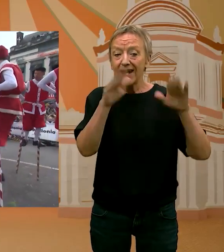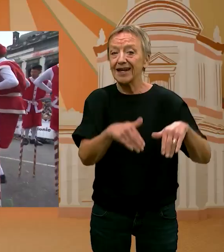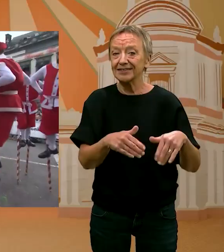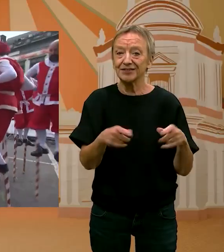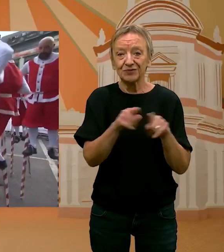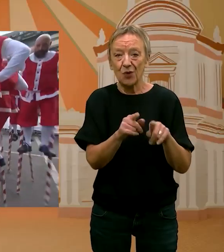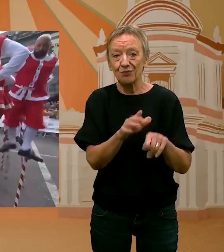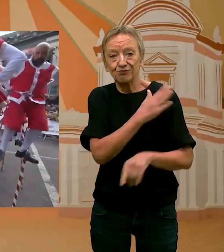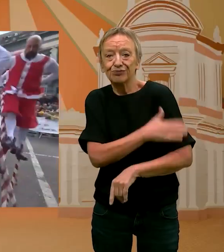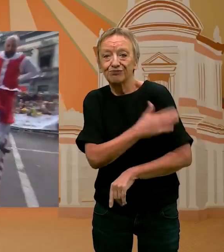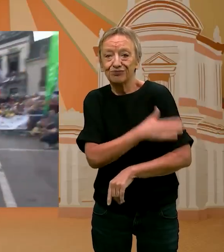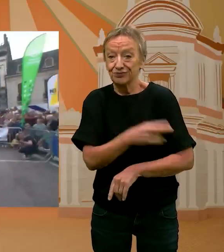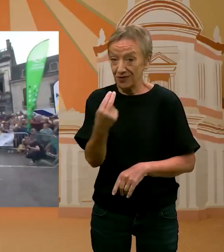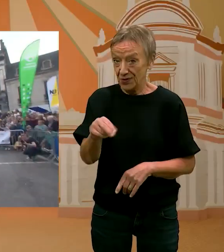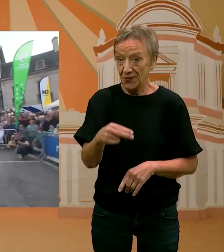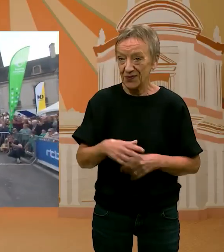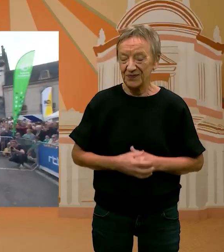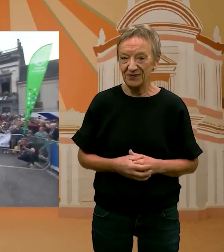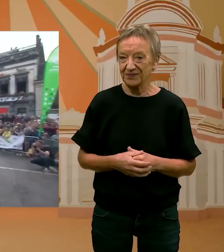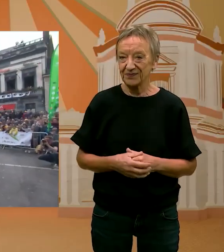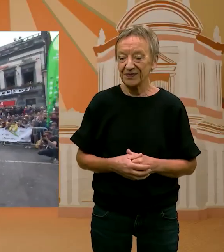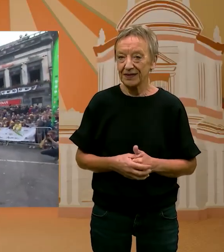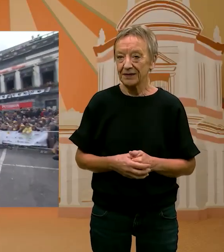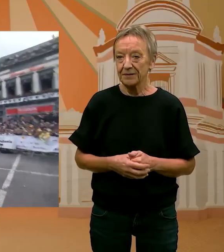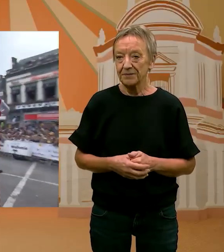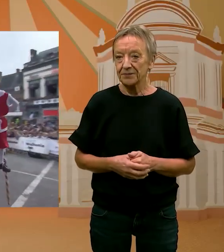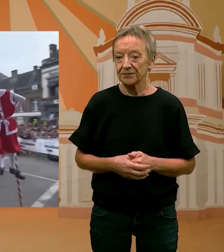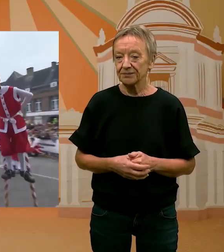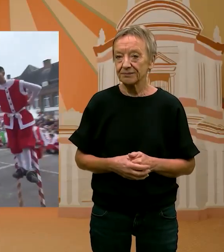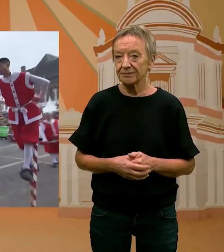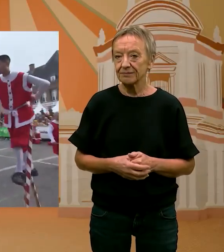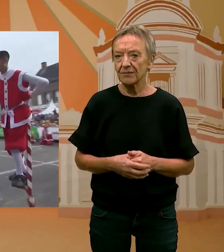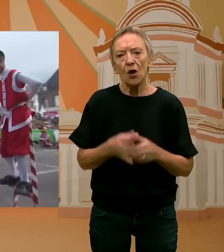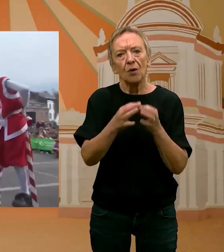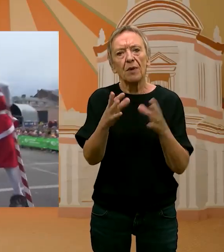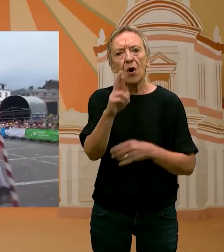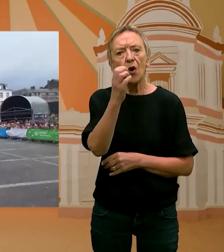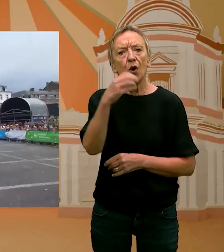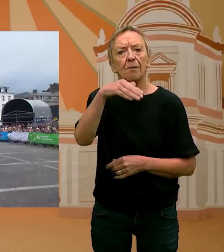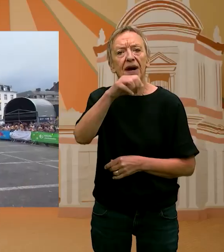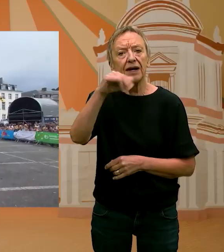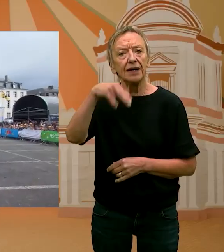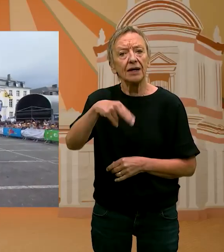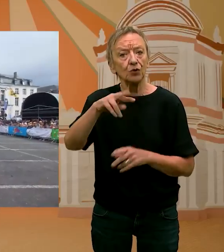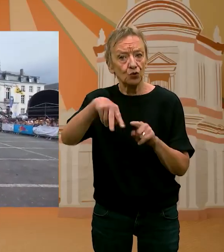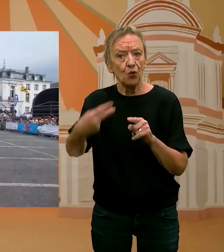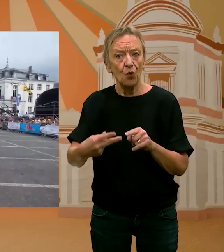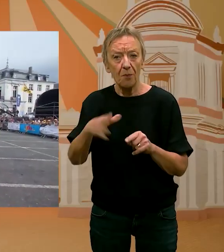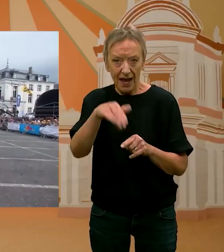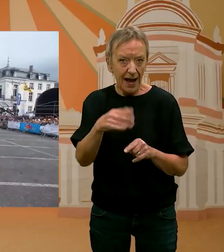quand Romain est tombé que les Havrais se parlaient entre eux. Et directement après, on a vu les combats, les alliances. Et c'est vrai que voilà, on